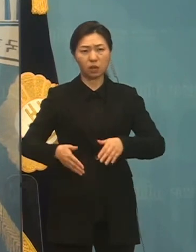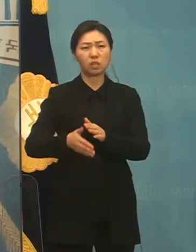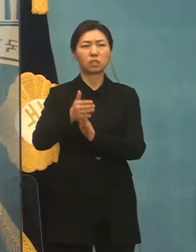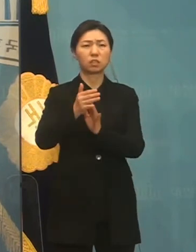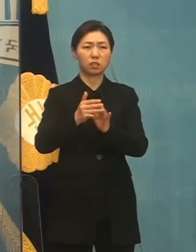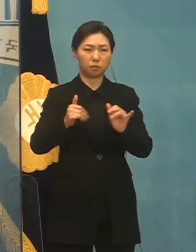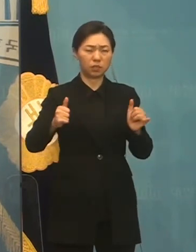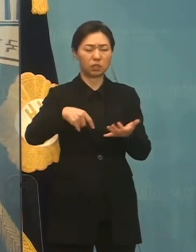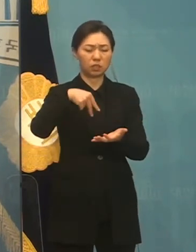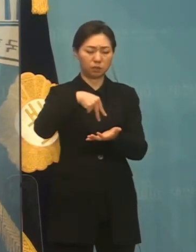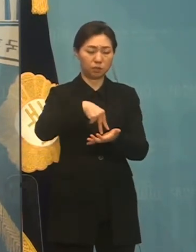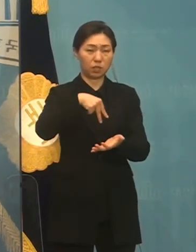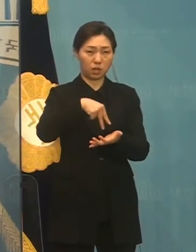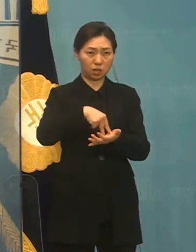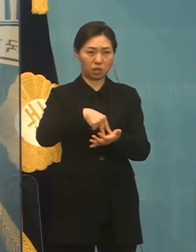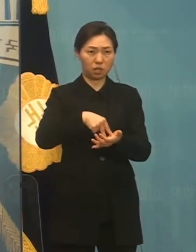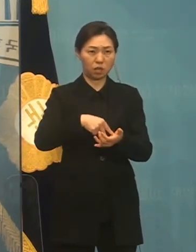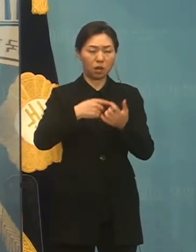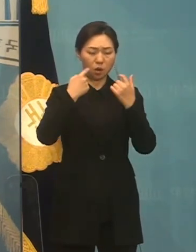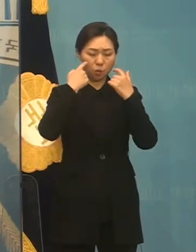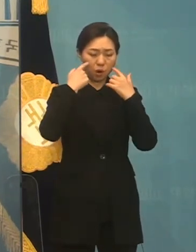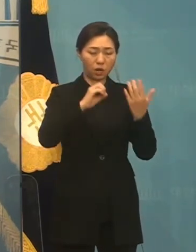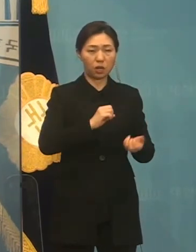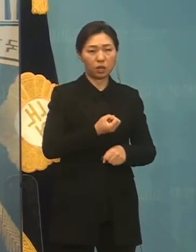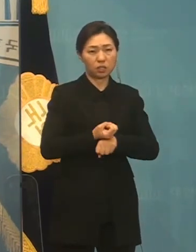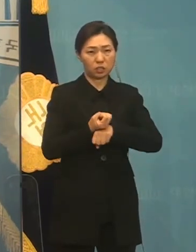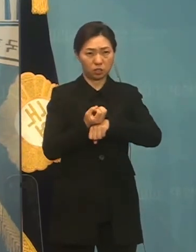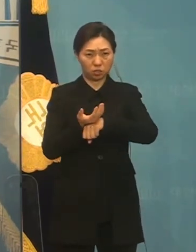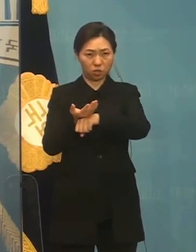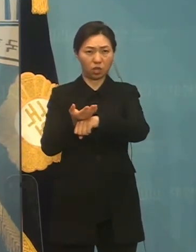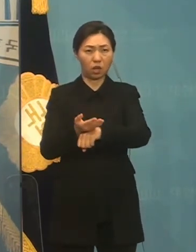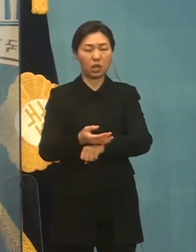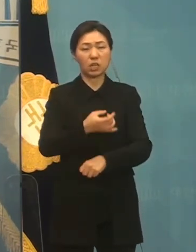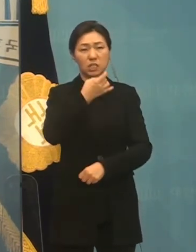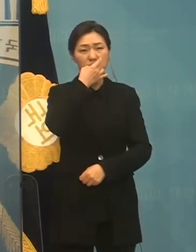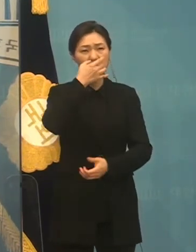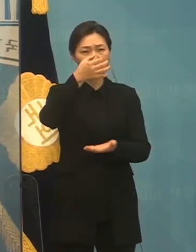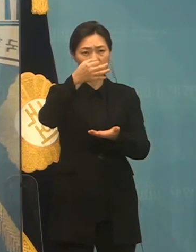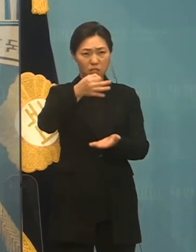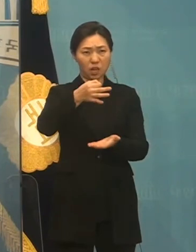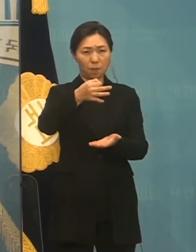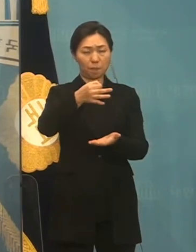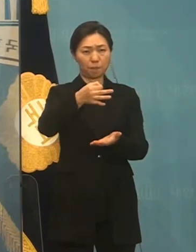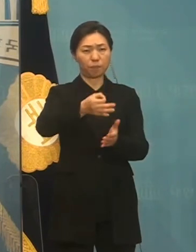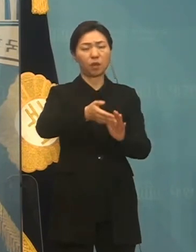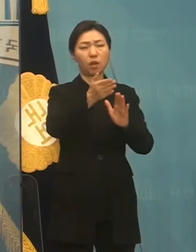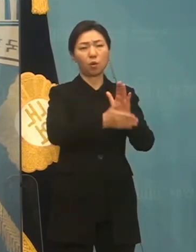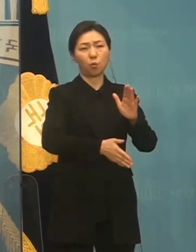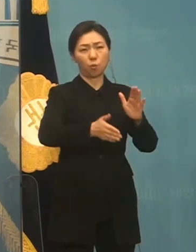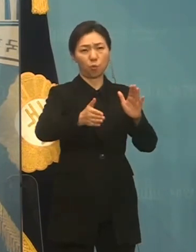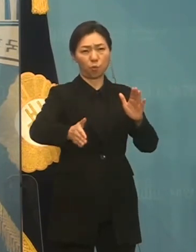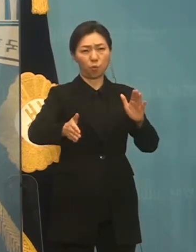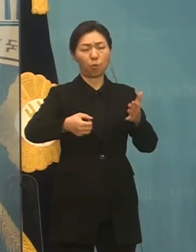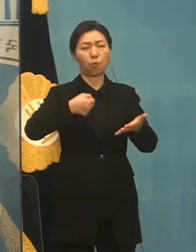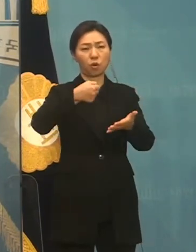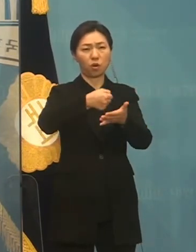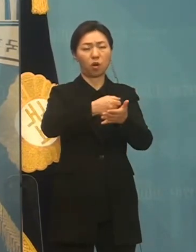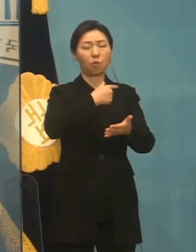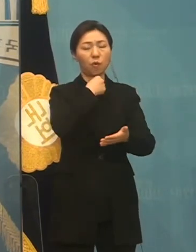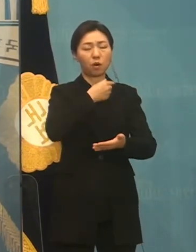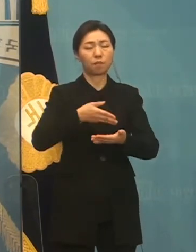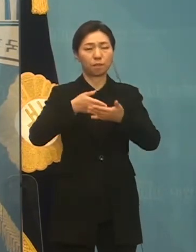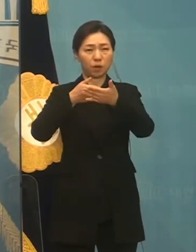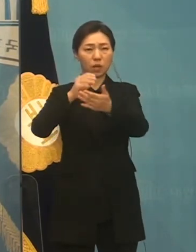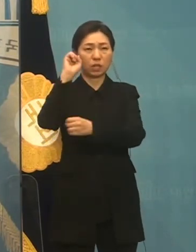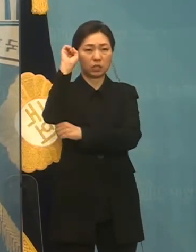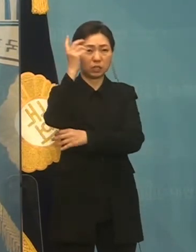시장 경리와 또 쌀값 정상화 기조를 촉구하는 기자회견을 하게 되었습니다. 먼저 오늘